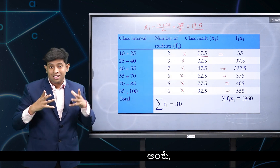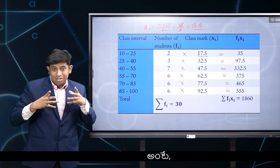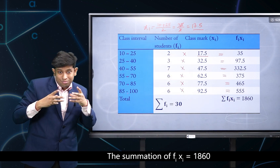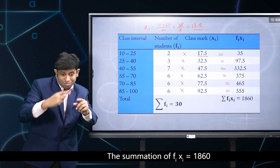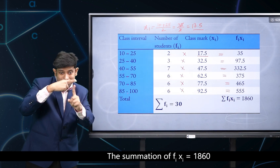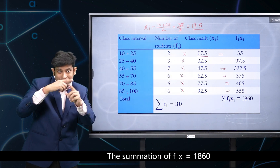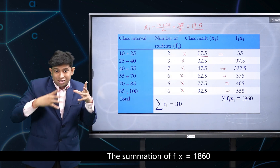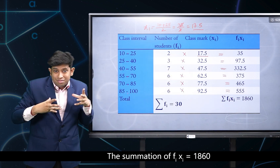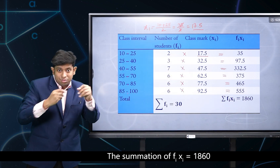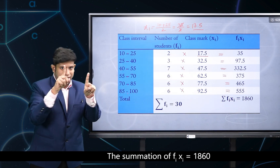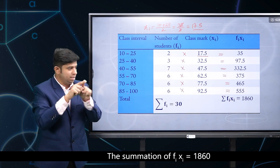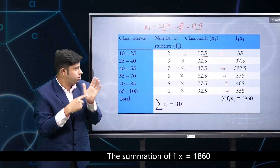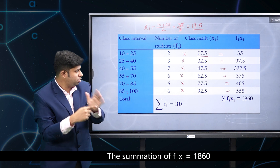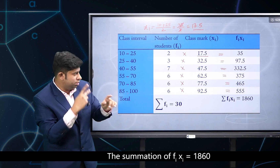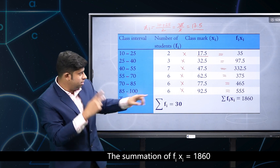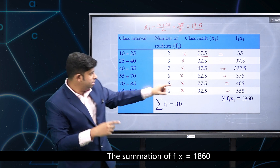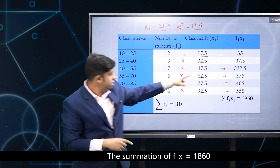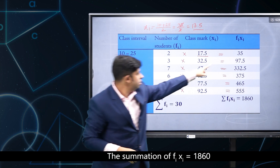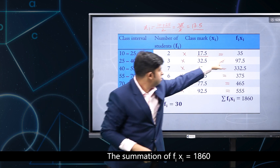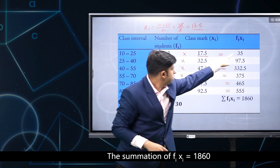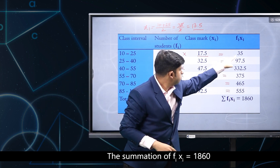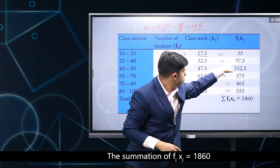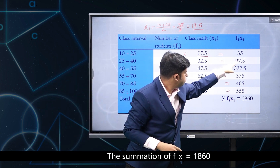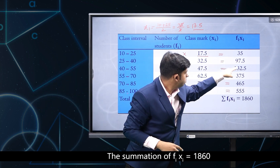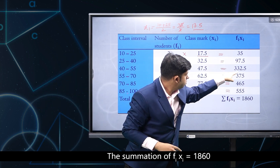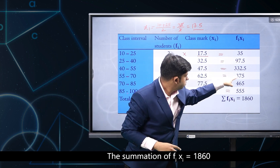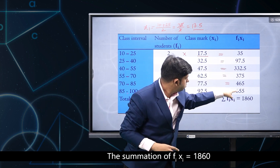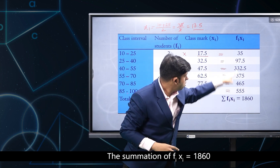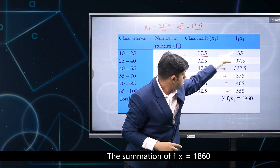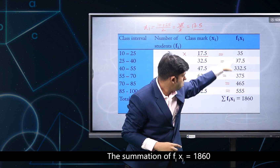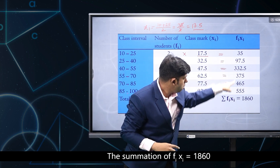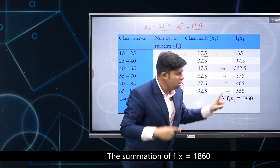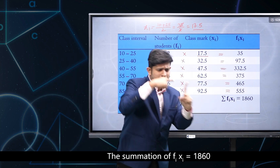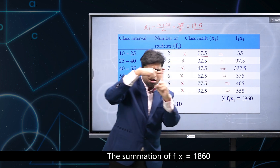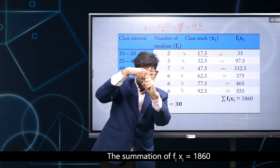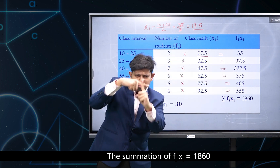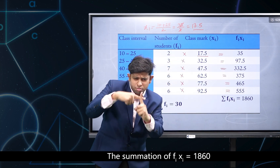The summation of F1 x1 is equal to 1860